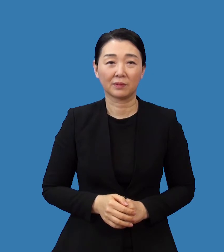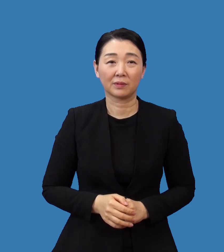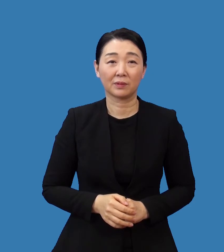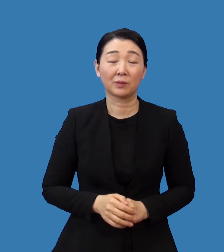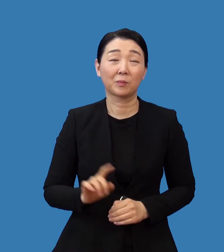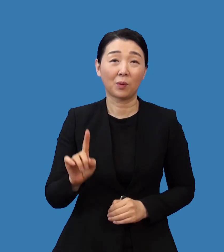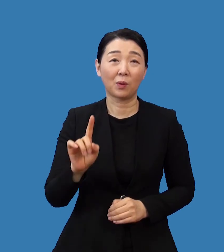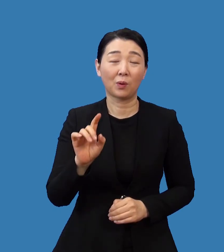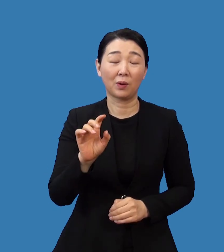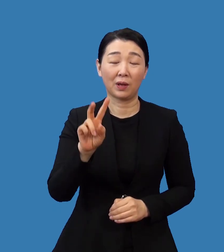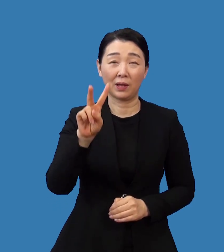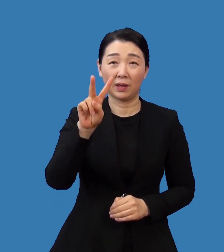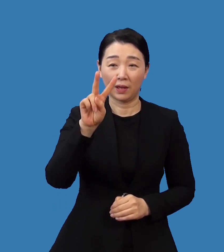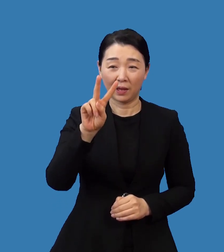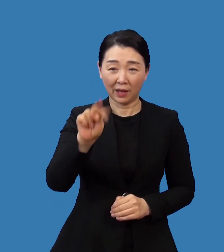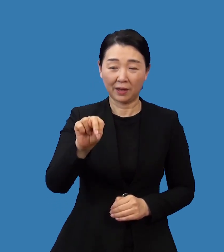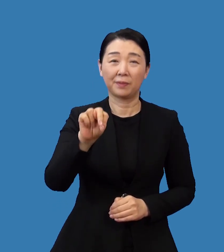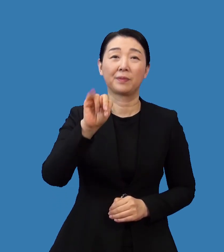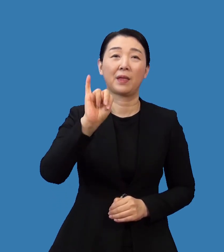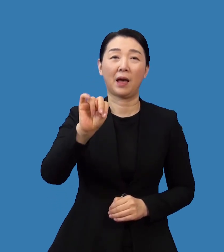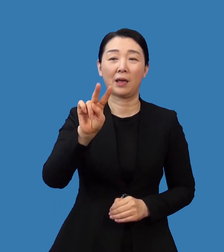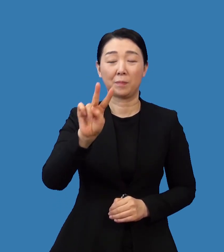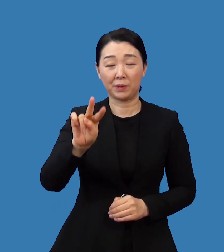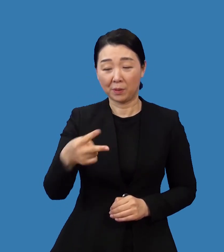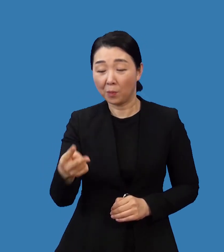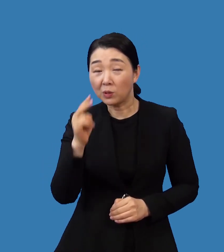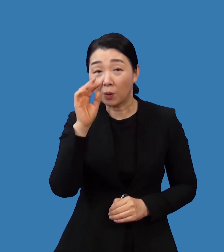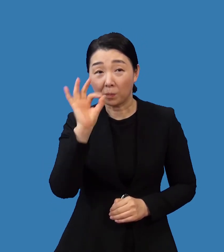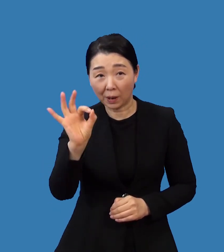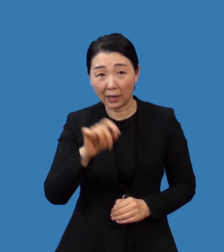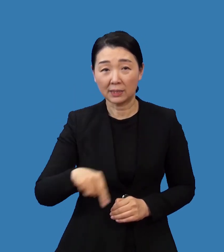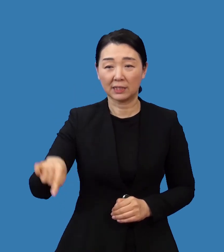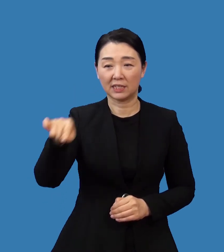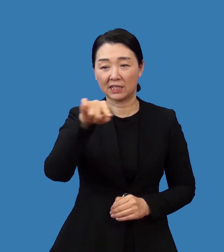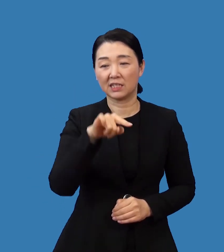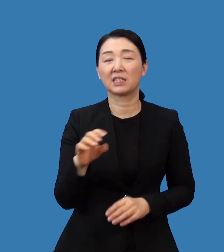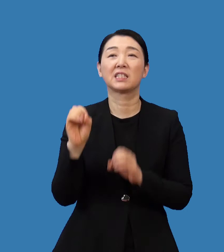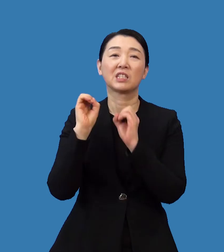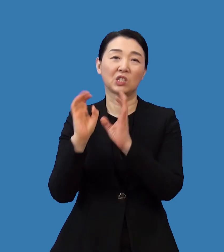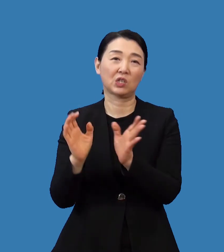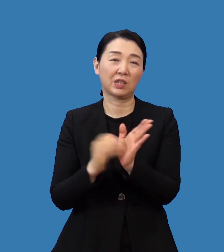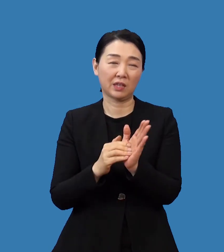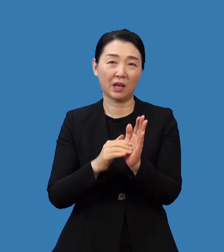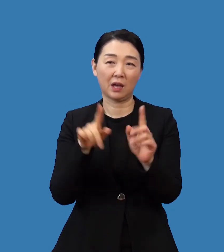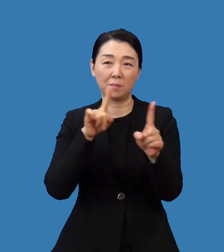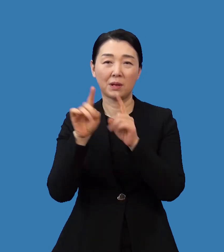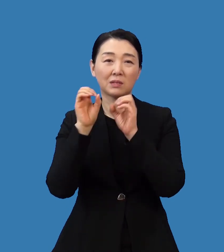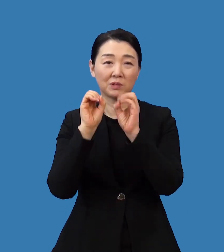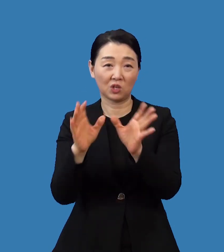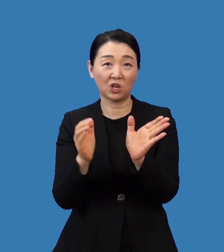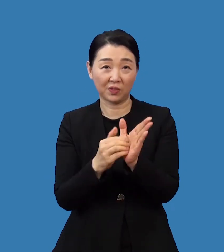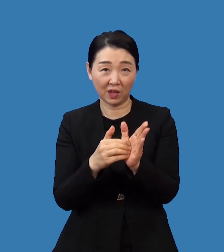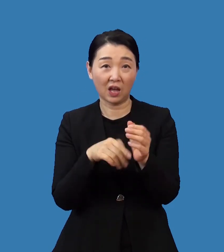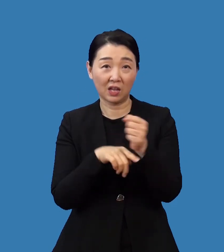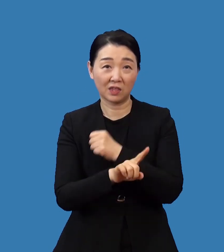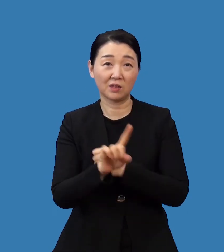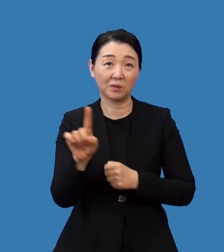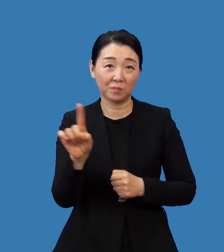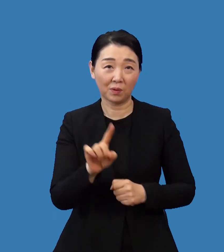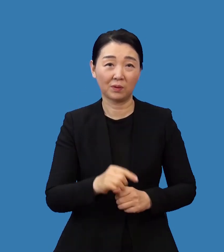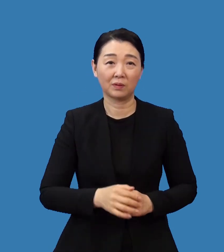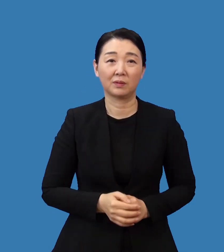NIV 번역에 보면 여기 그들이 전했다, 말씀을 전했다, 이 말을